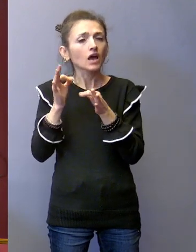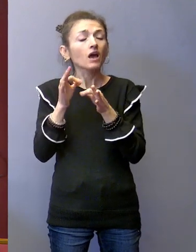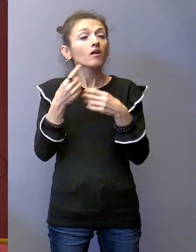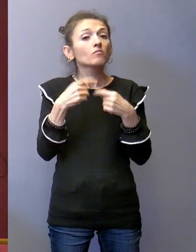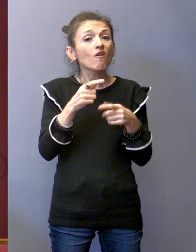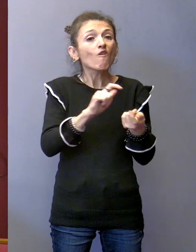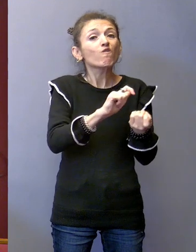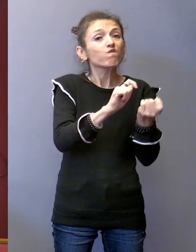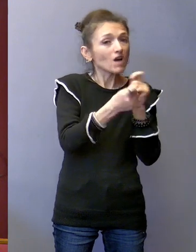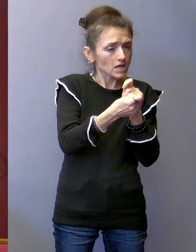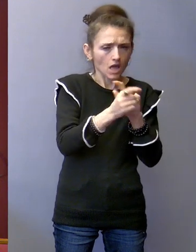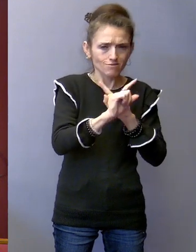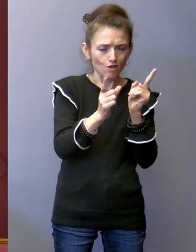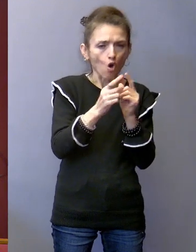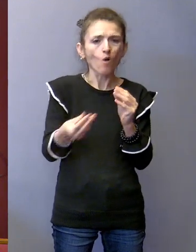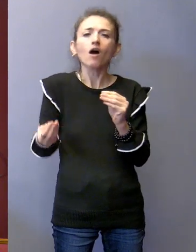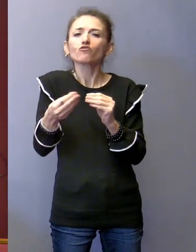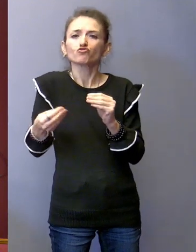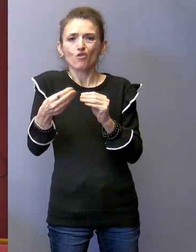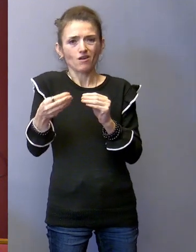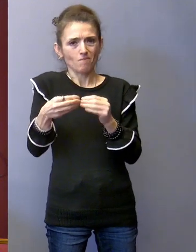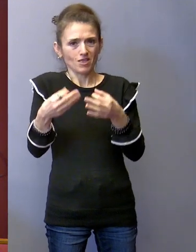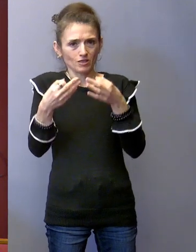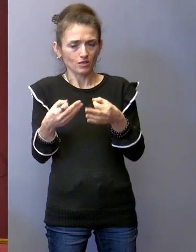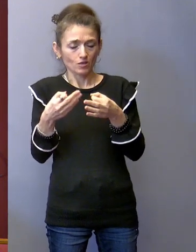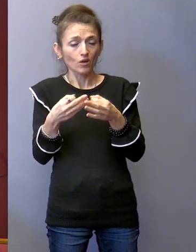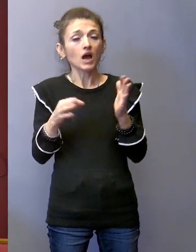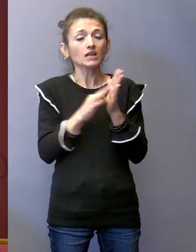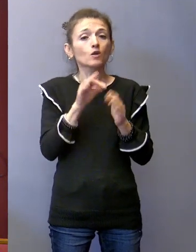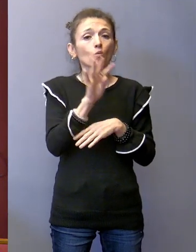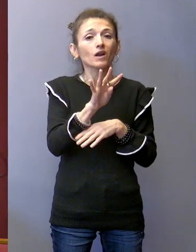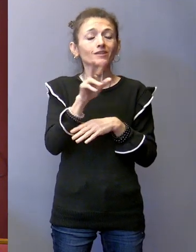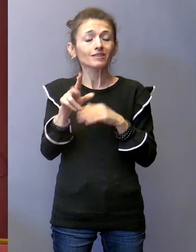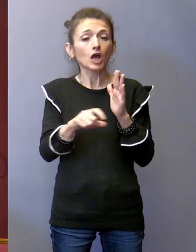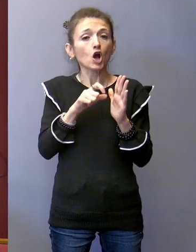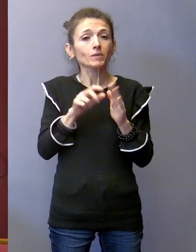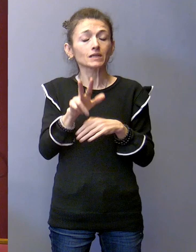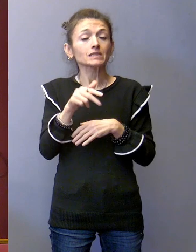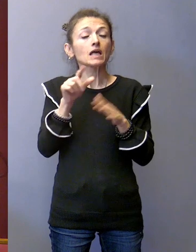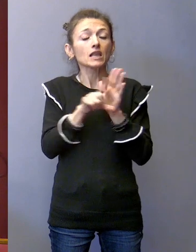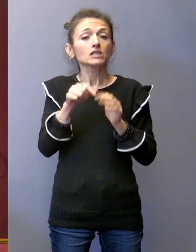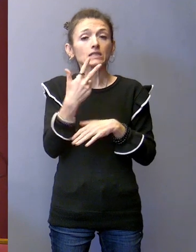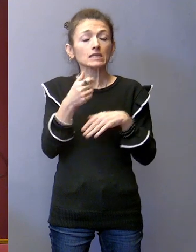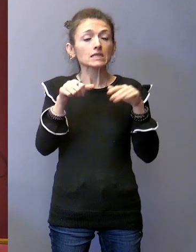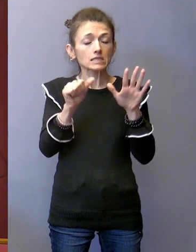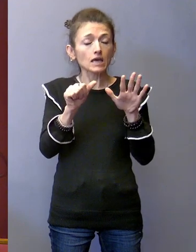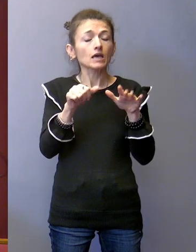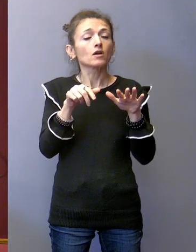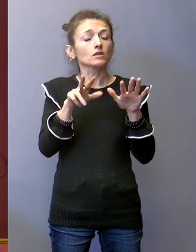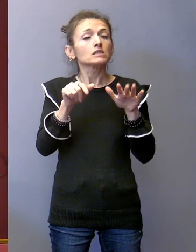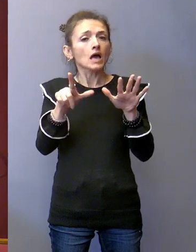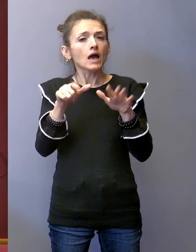varianti negli aggiornamento e l'articolo 43 la somma terzo della legge 36/97 la legge regionale